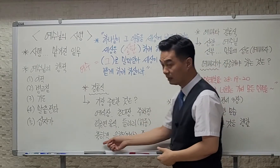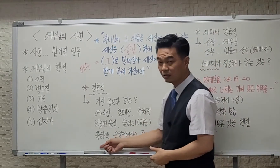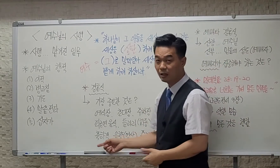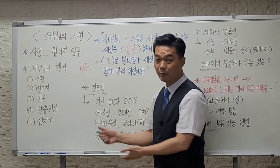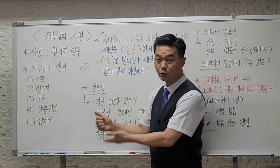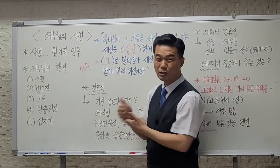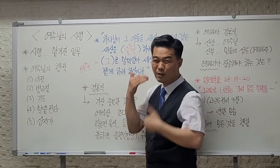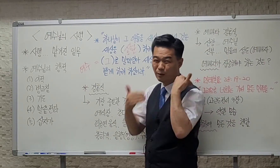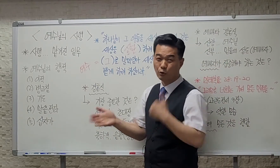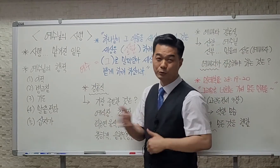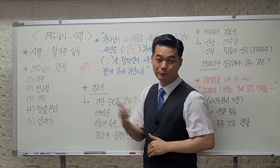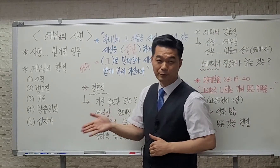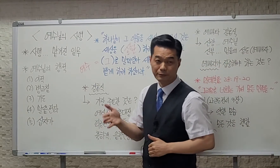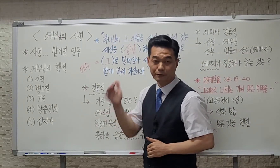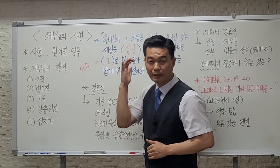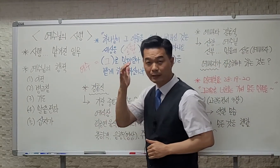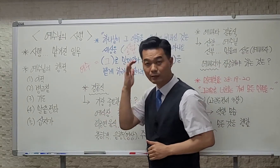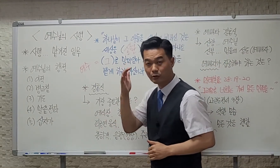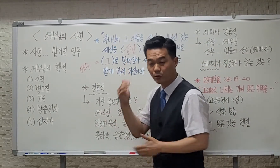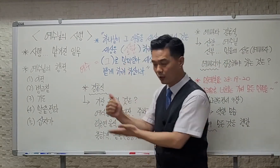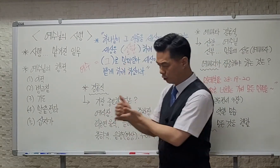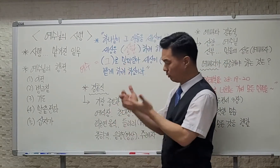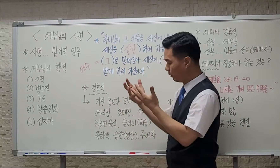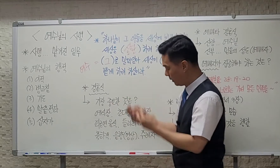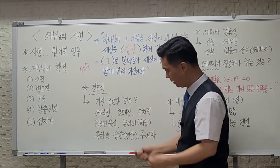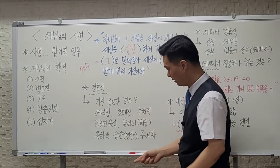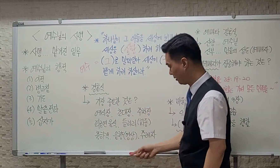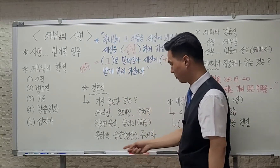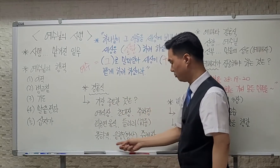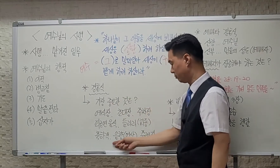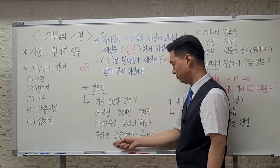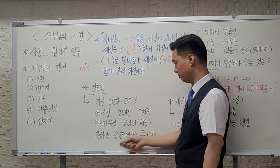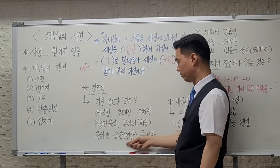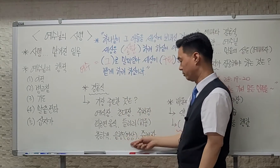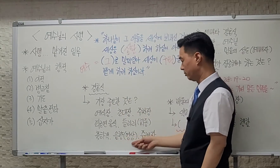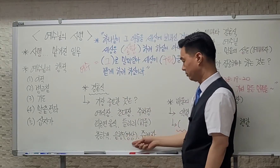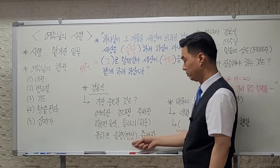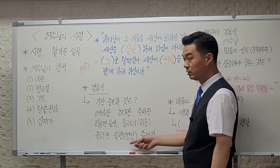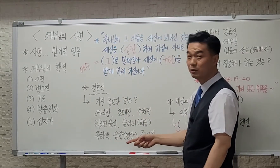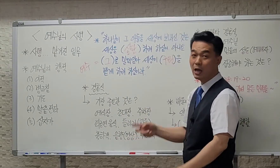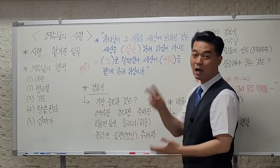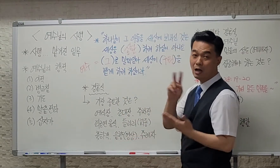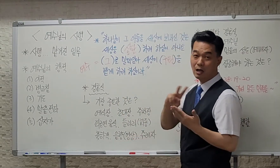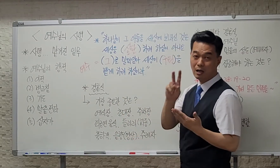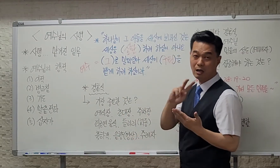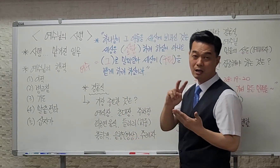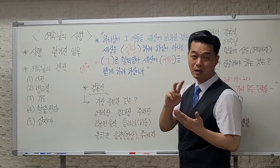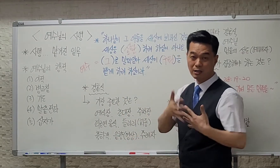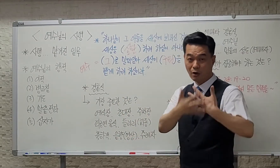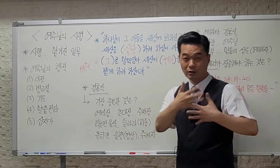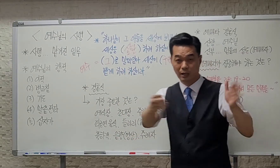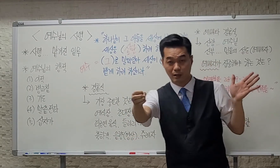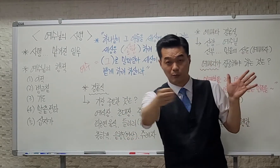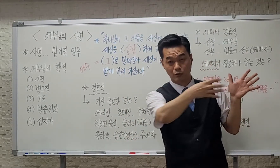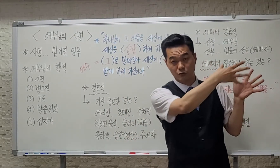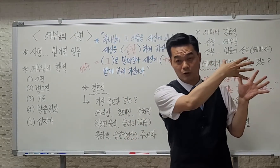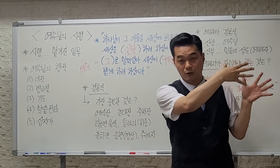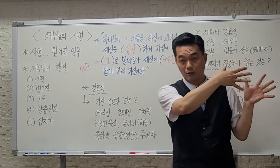그 다음에 손님이 아무도 없으면 곤란하겠죠. 손님도 많아야 되겠고. 음향, 영상이 보여주는 거요.